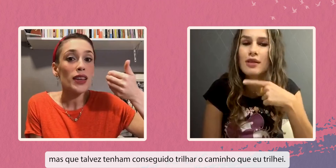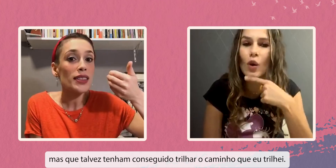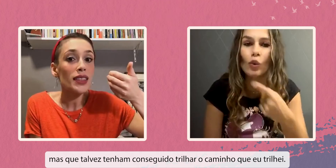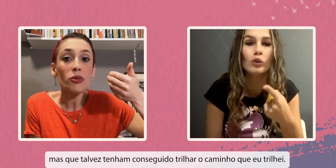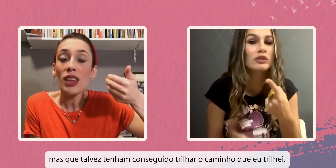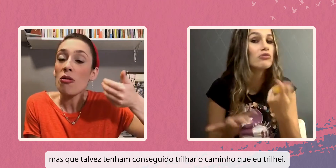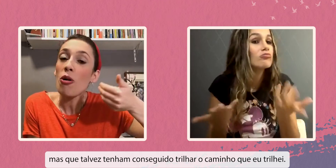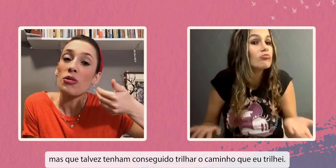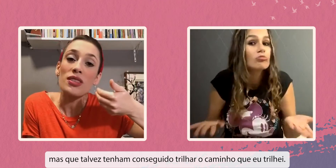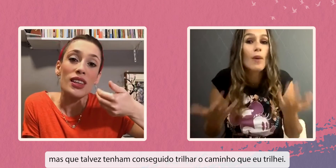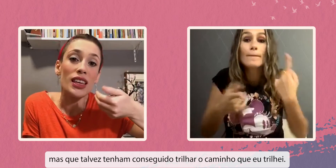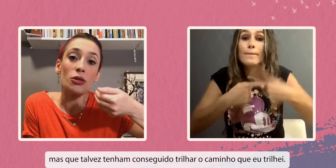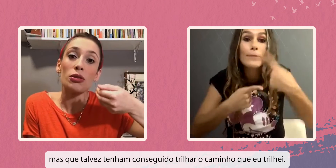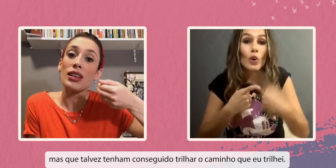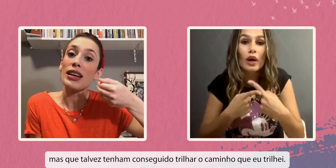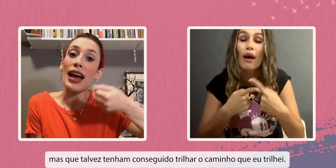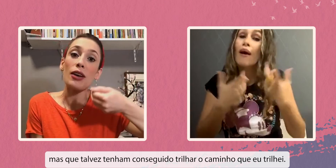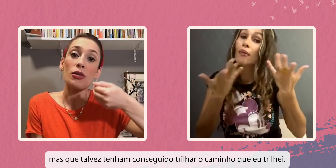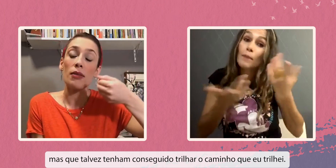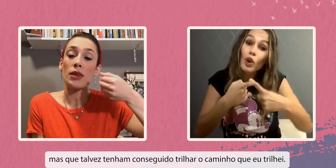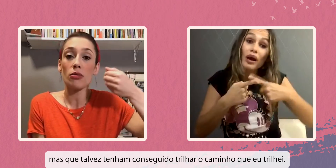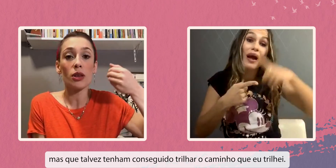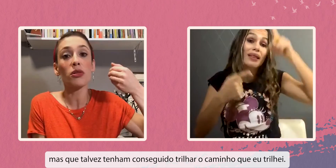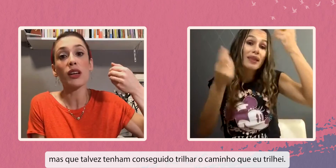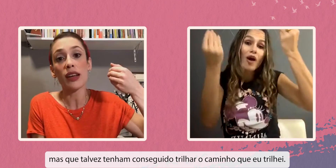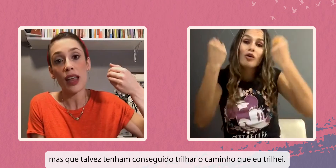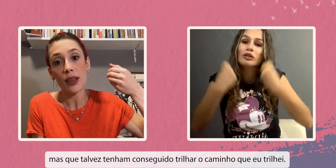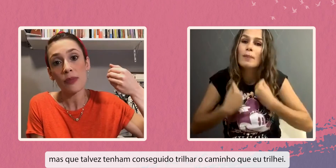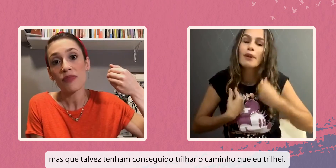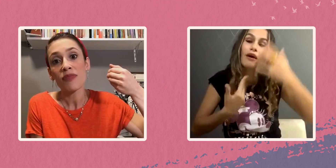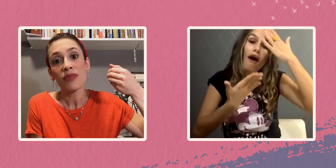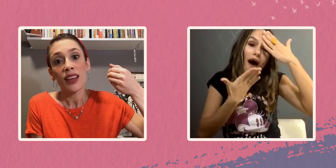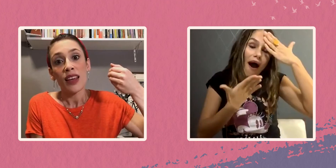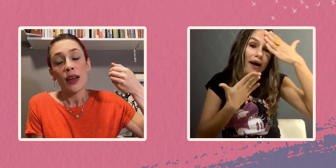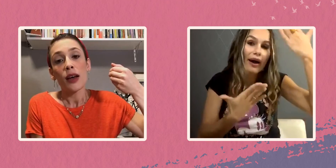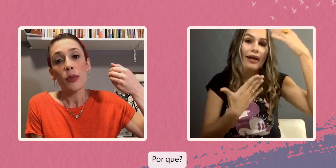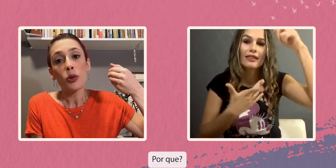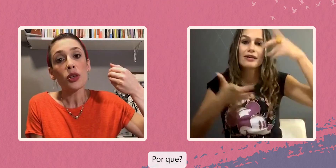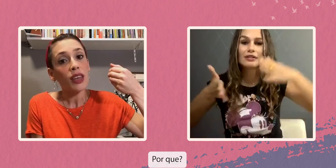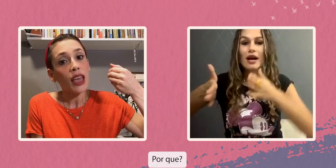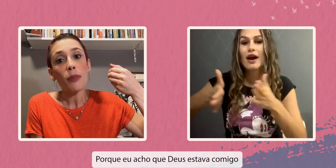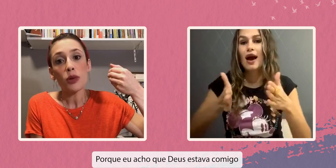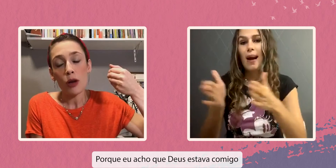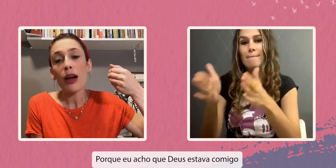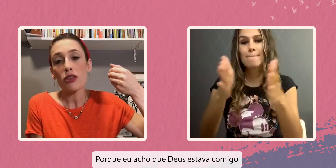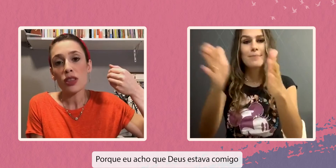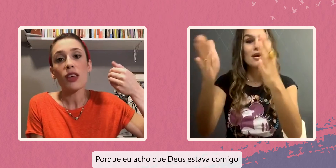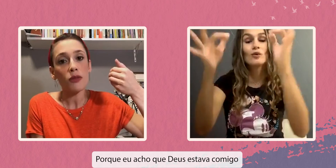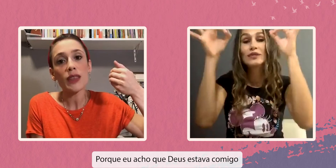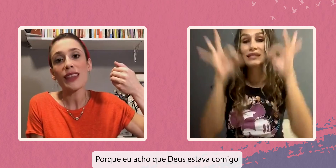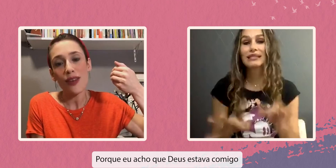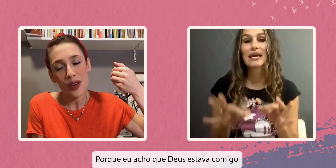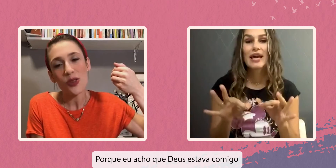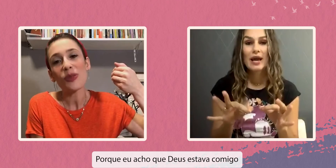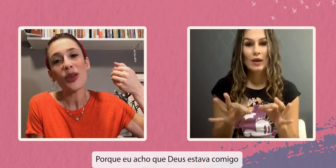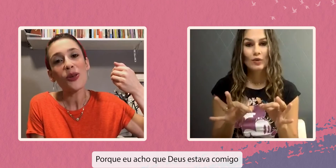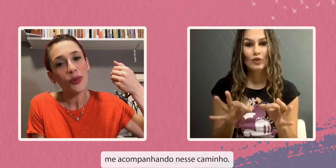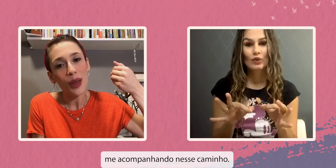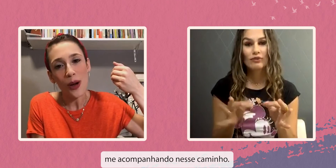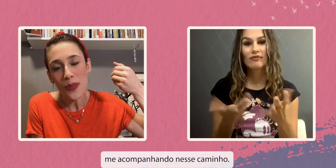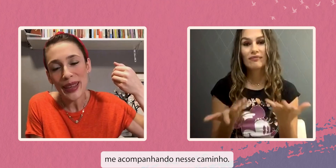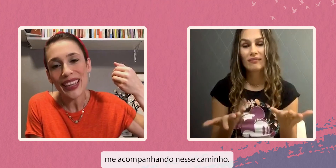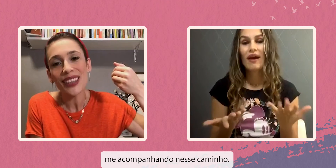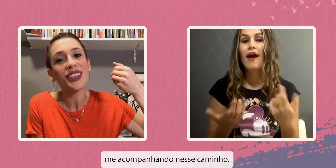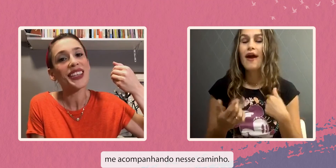que talvez não tenham conseguido trilhar o caminho que eu trilhei. Por quê? Porque eu acho que Deus estava